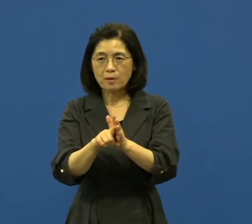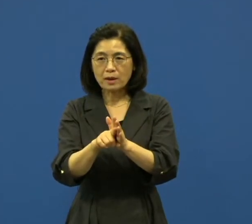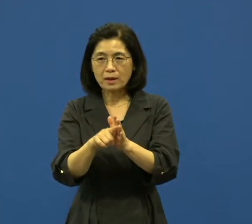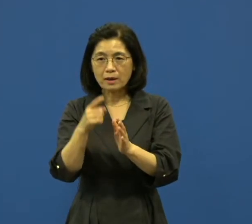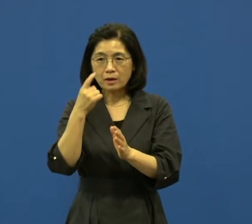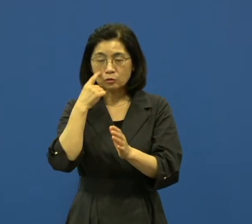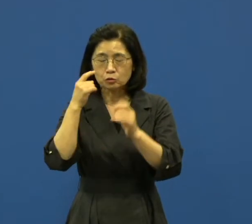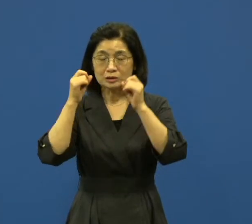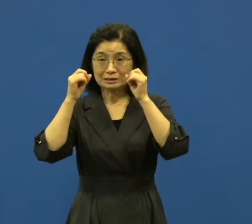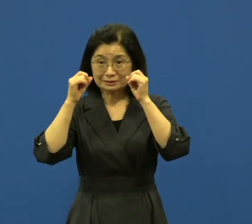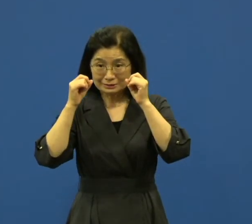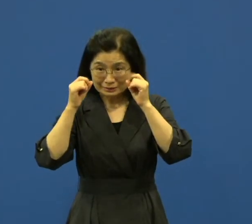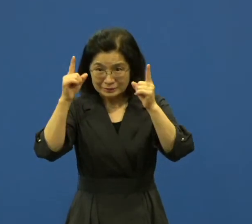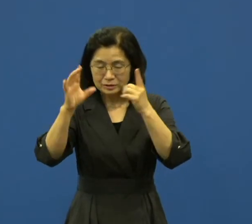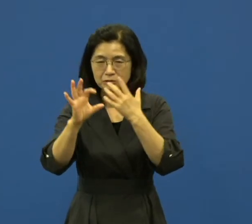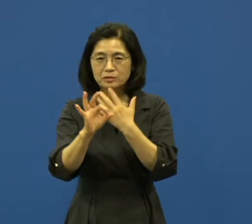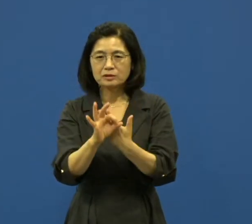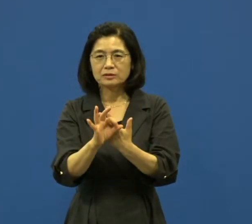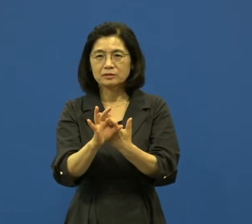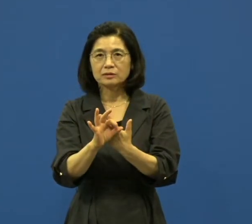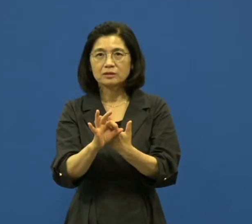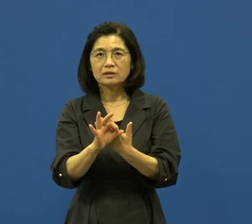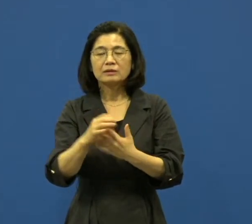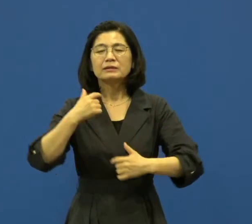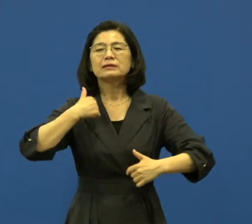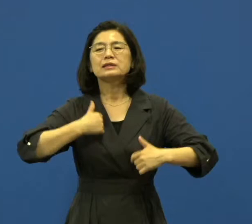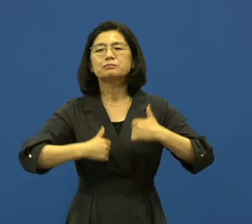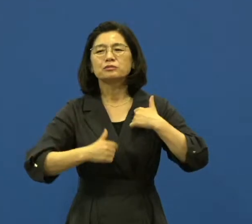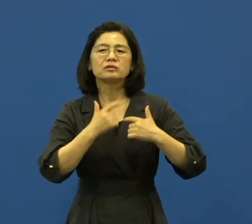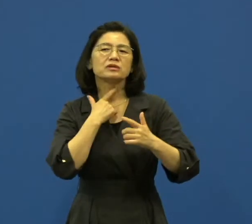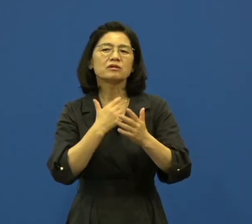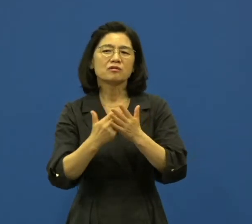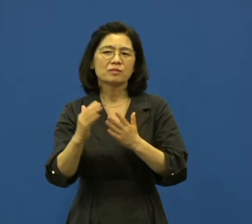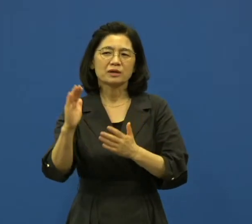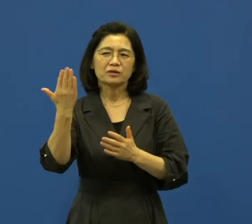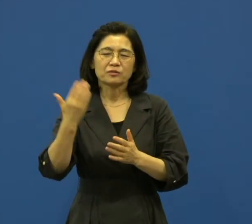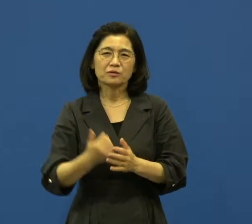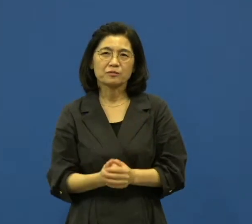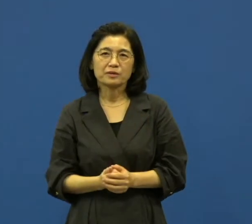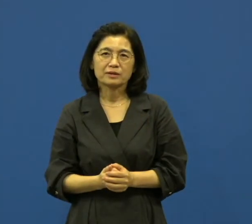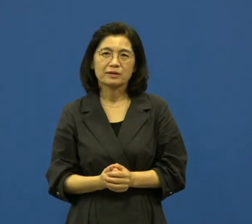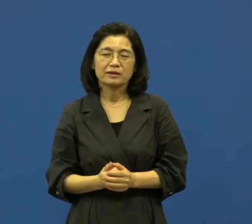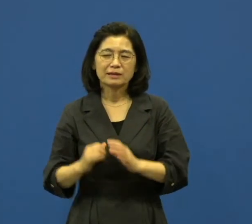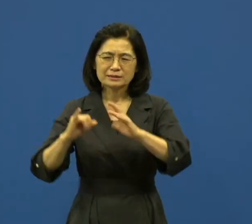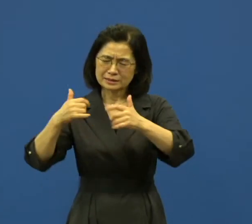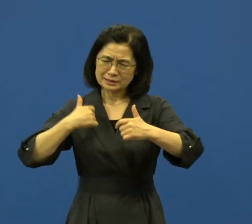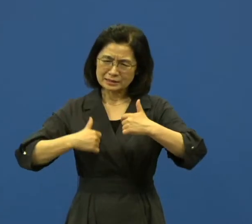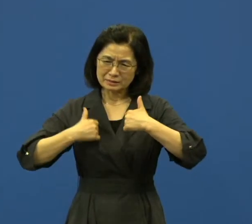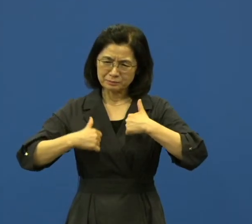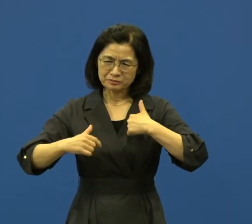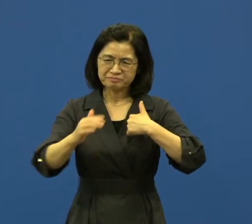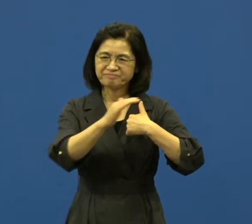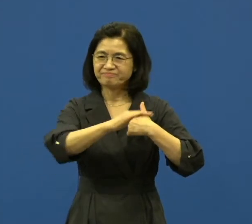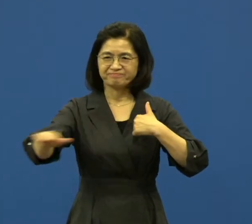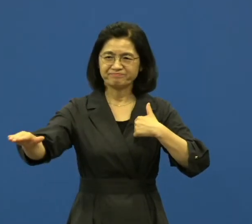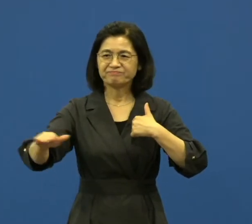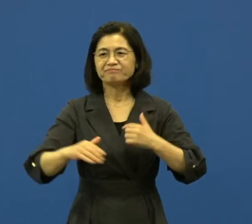춤을 추고 싶어요. 복음의 눈을 뜨면 그렇게 되는 거죠. 모든 우리의